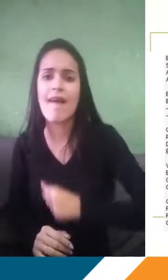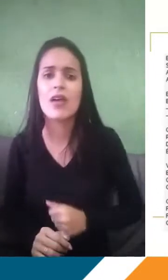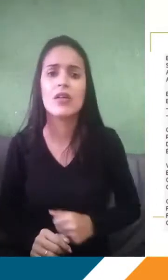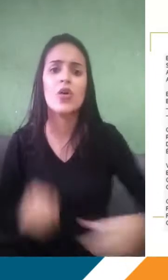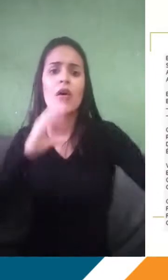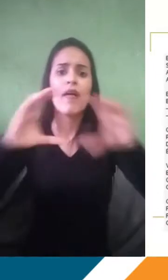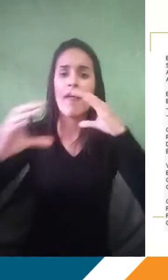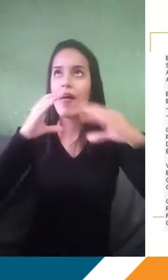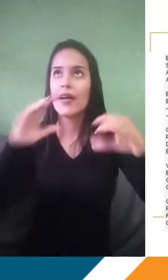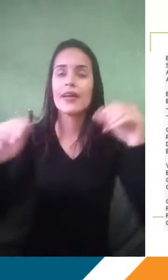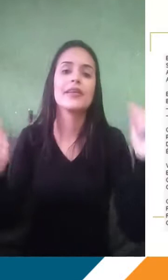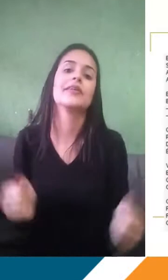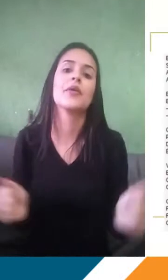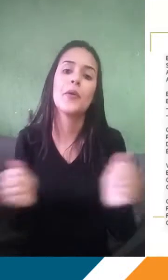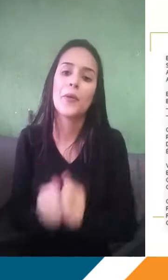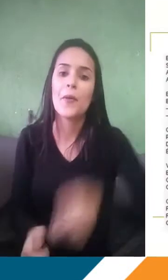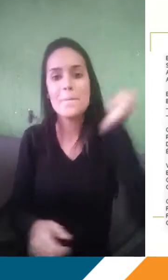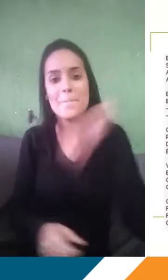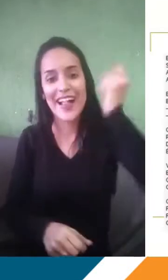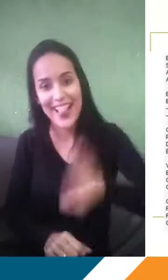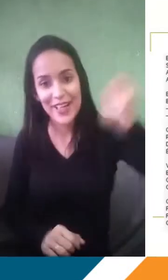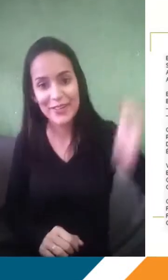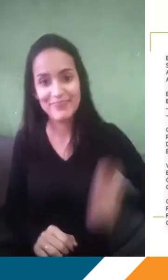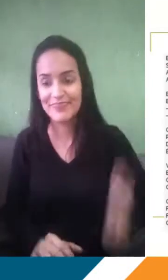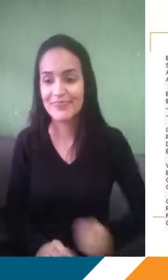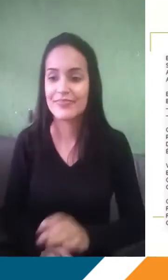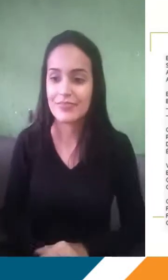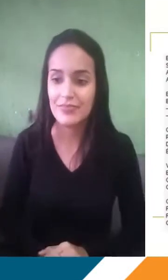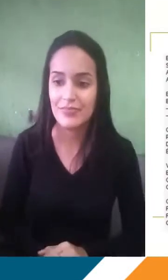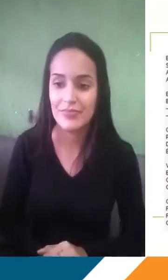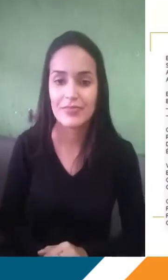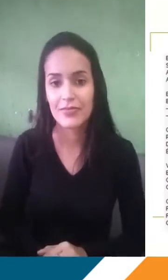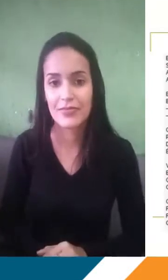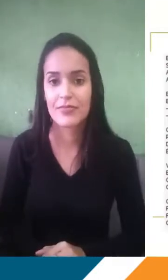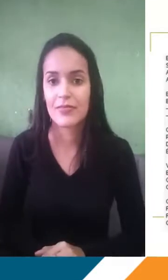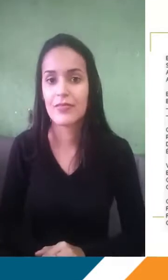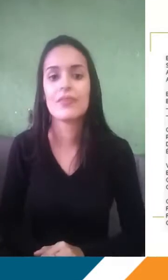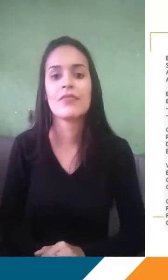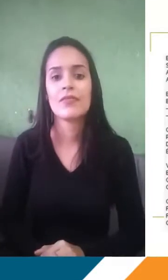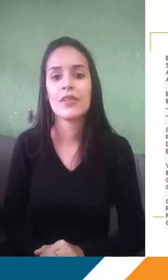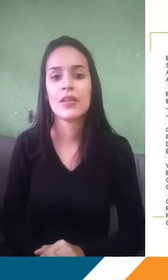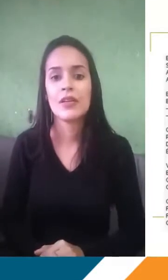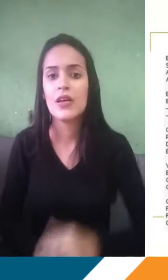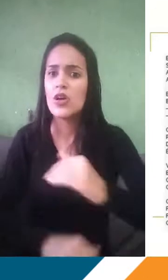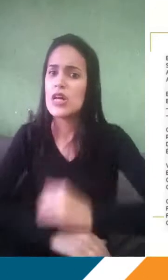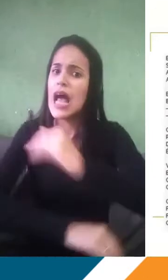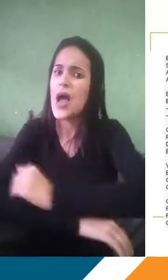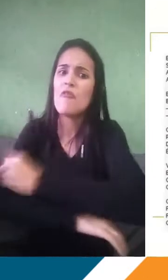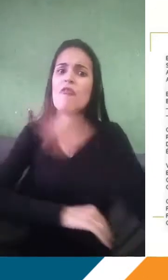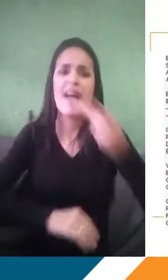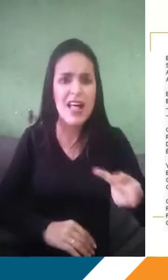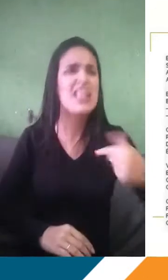martelo. Outros sapos pipas, um mal se cabe, falam pelas tripas, sei, não sabe,